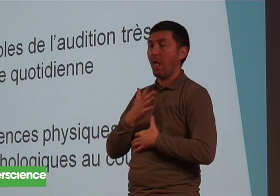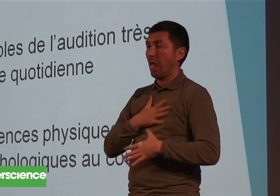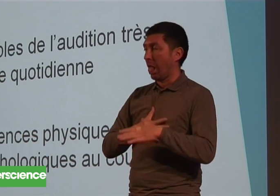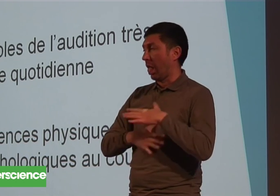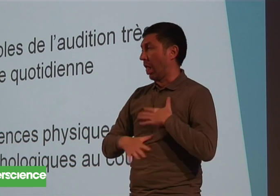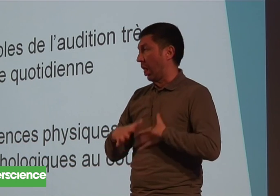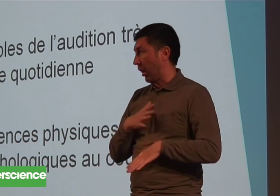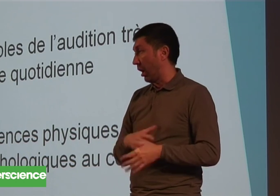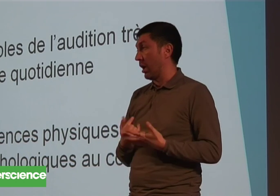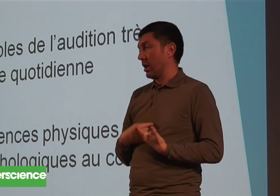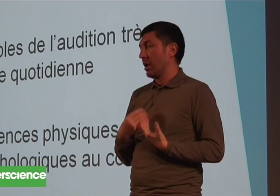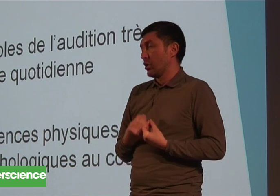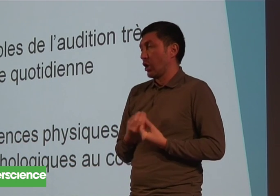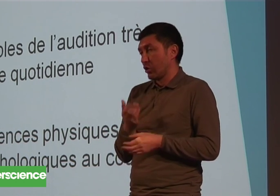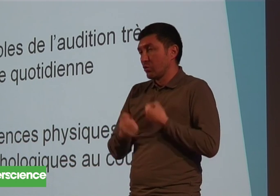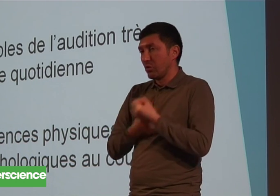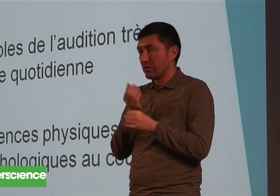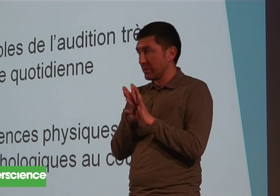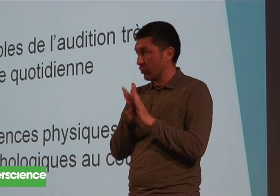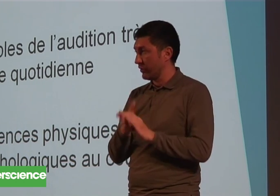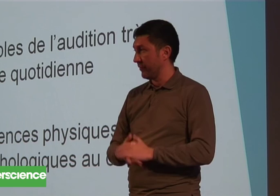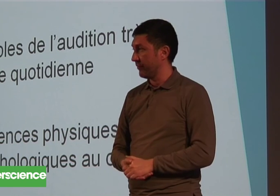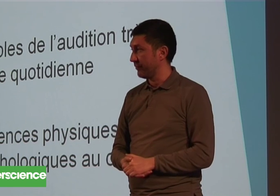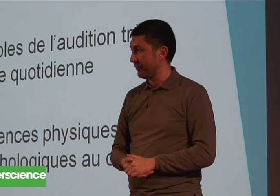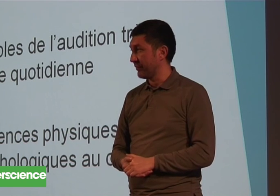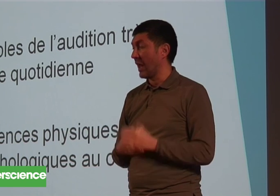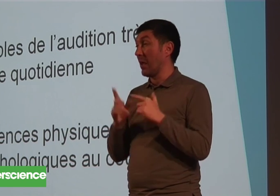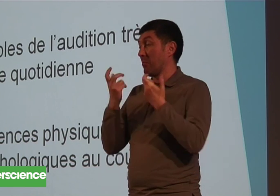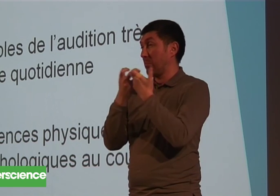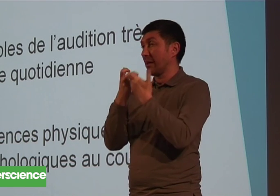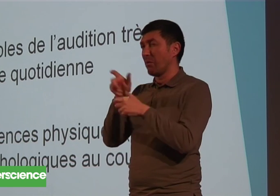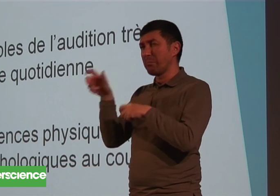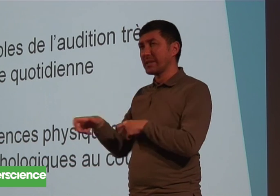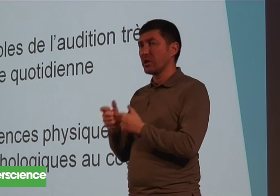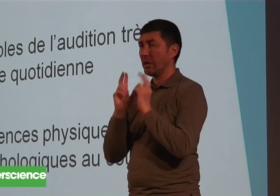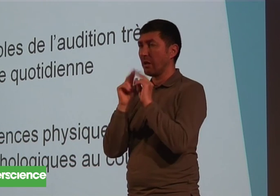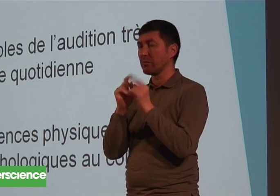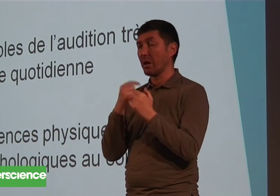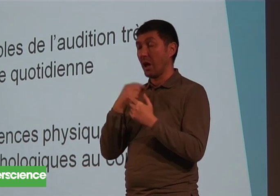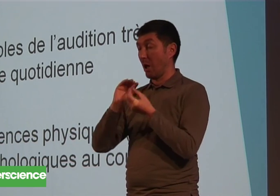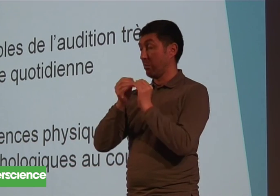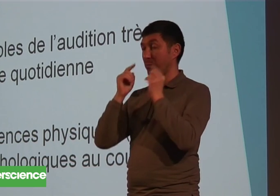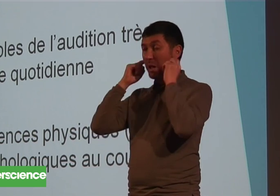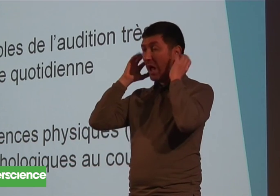C'est également le cas quand les personnes indiquent souffrir de troubles de l'audition, donc acouphènes ou